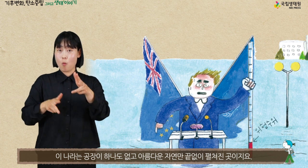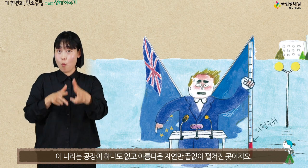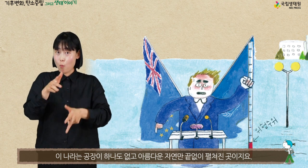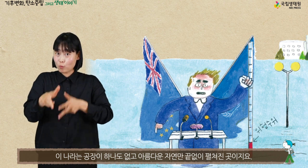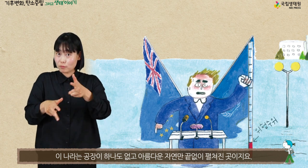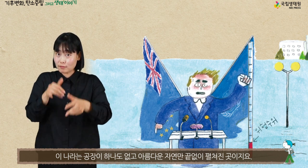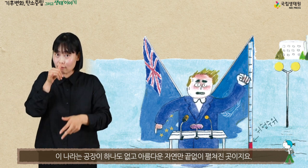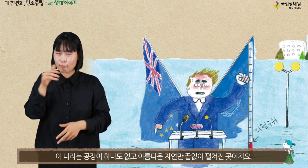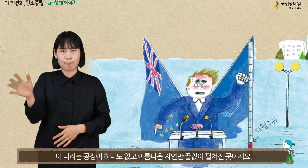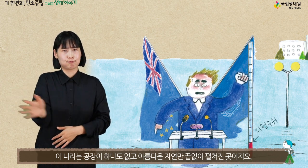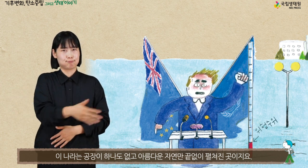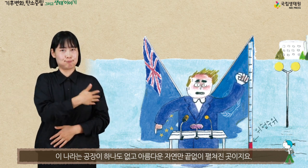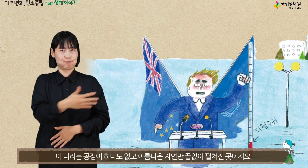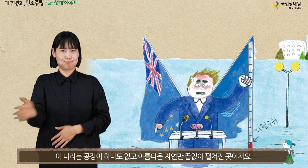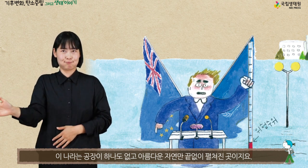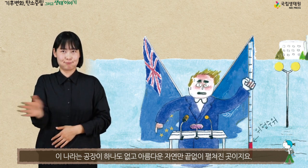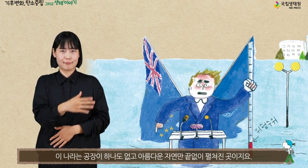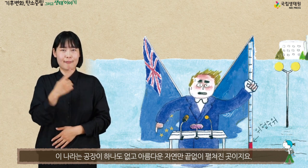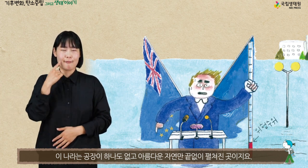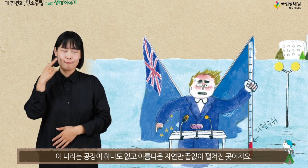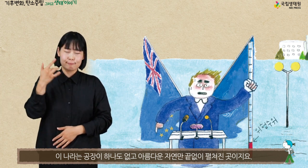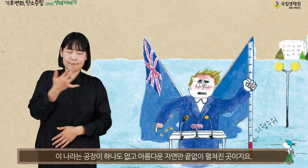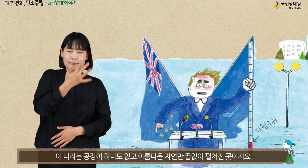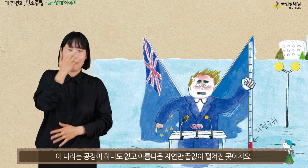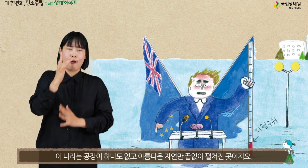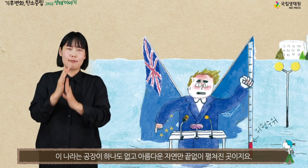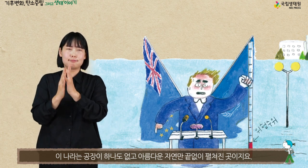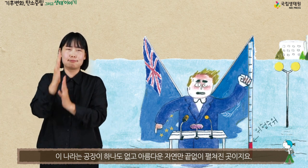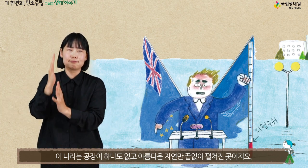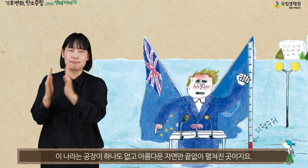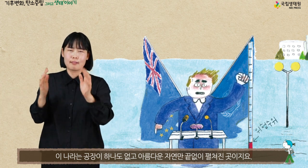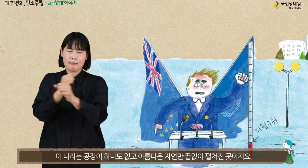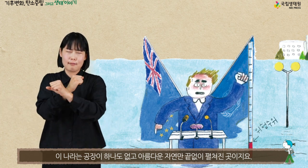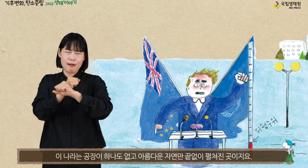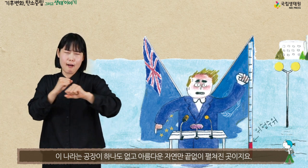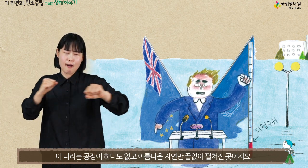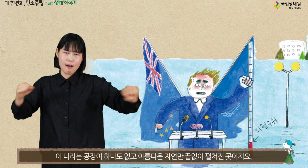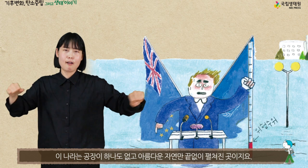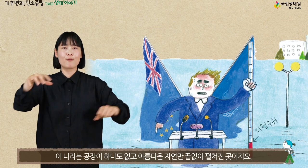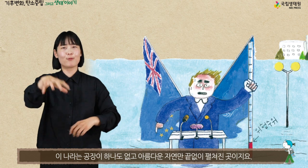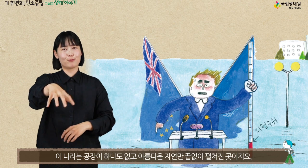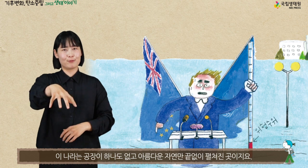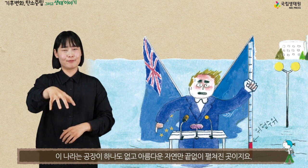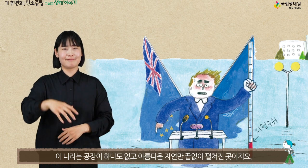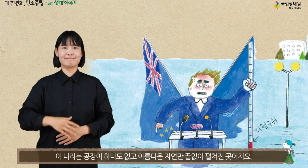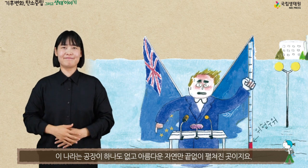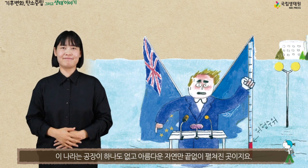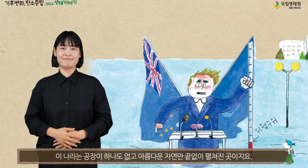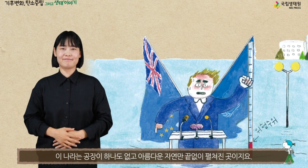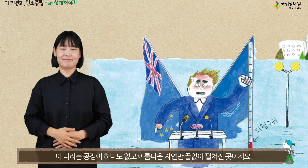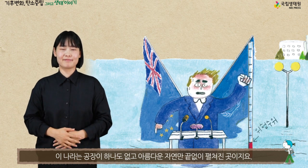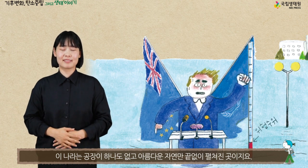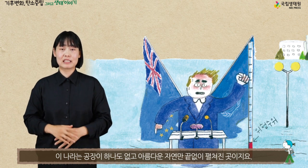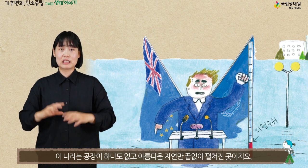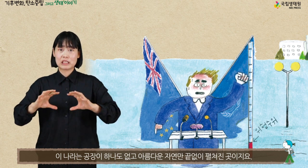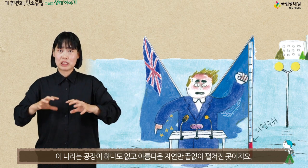이 나라는 공장이 하나도 없고 아름다운 자연만 끝없이 펼쳐진 곳이지요.